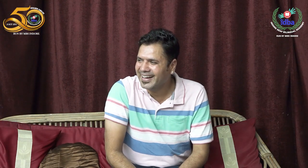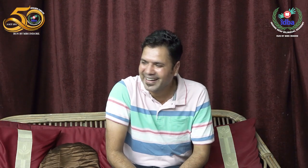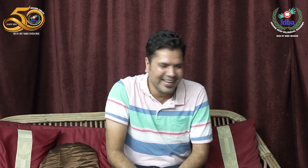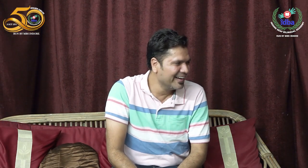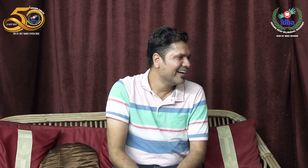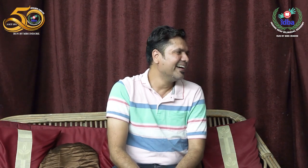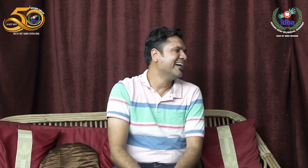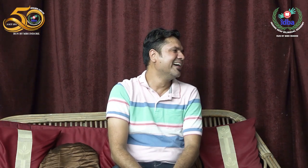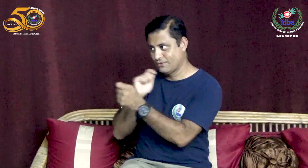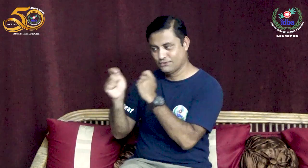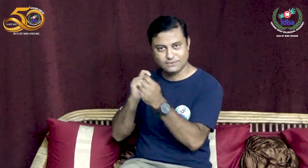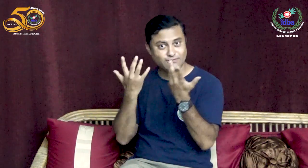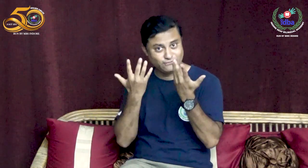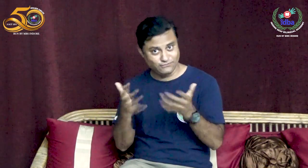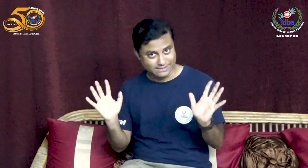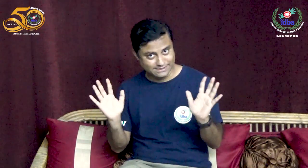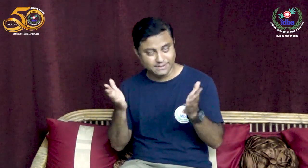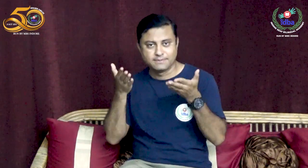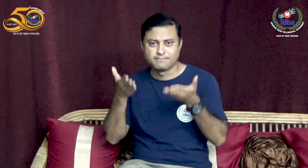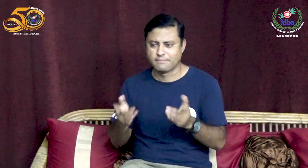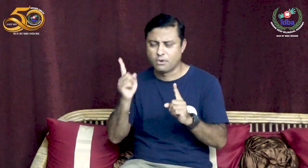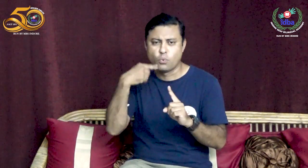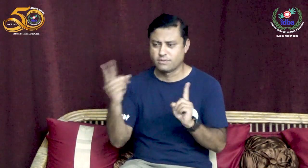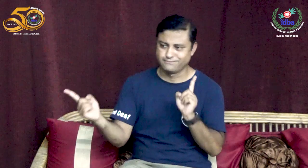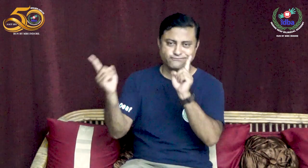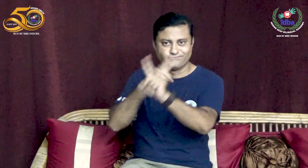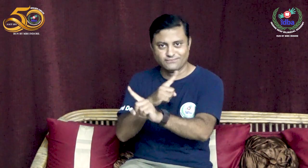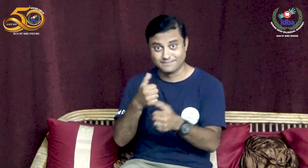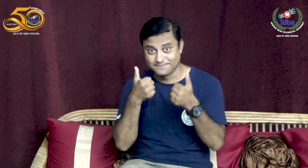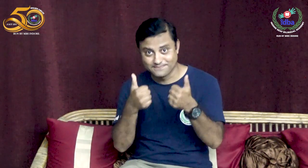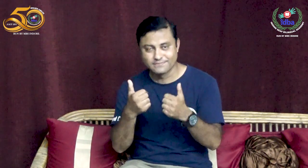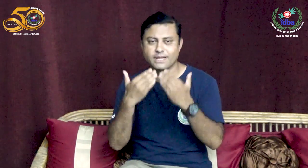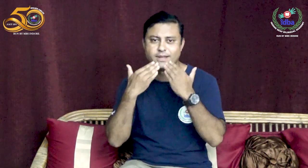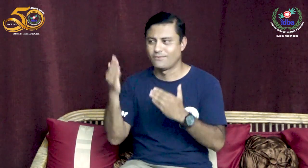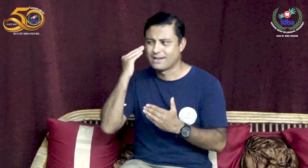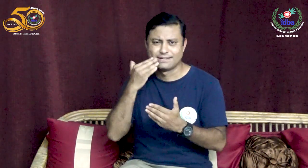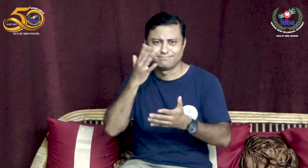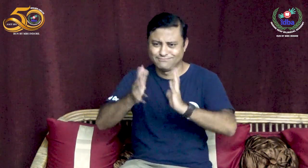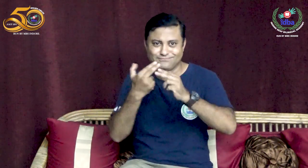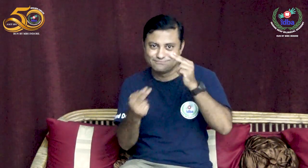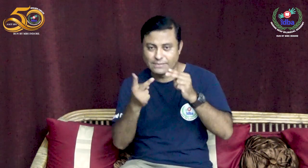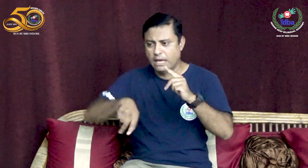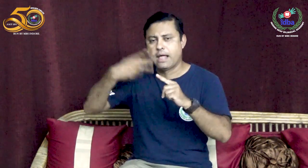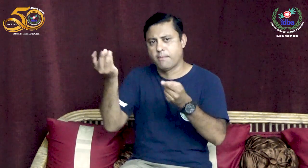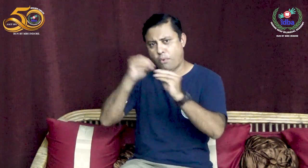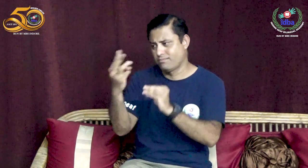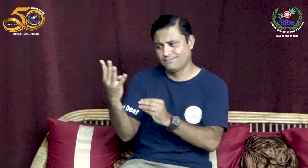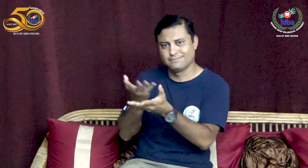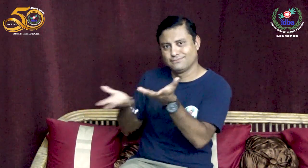दिखाऊंगा। ओके, आपसे इंटरव्यू किया मैंने, ये ख़त्म हो चुका है ये। अब इनकी जगह कोई और आ रहा है। इनकी